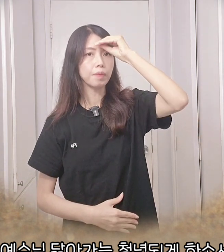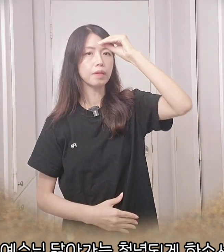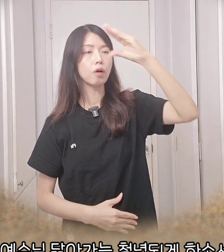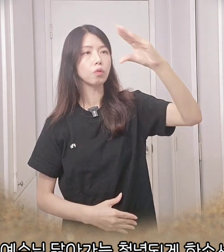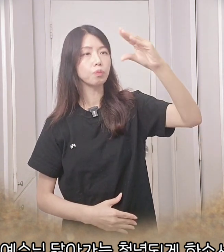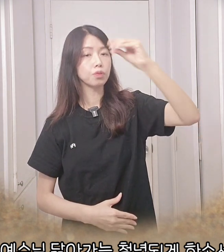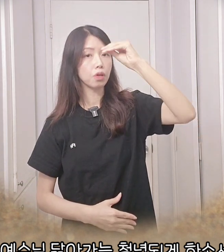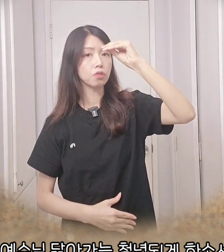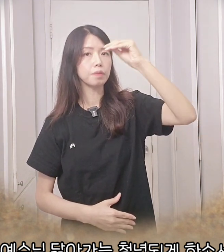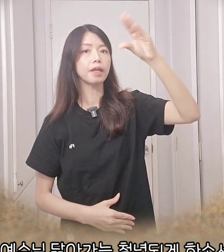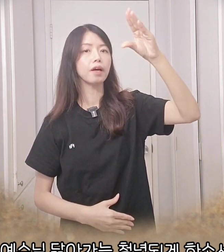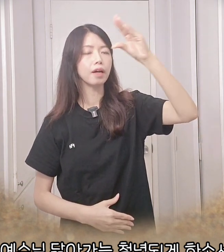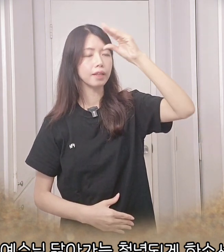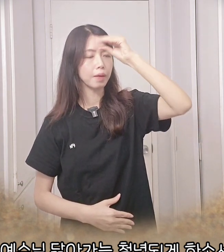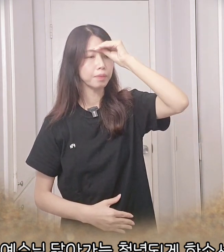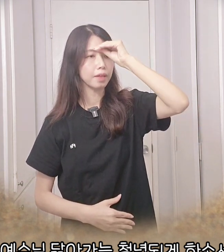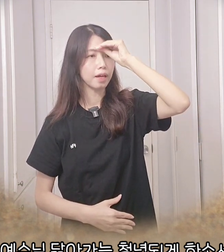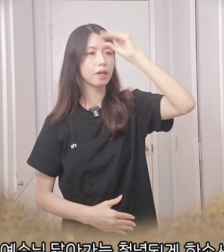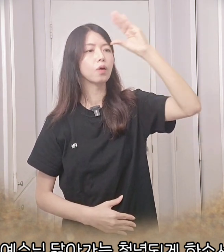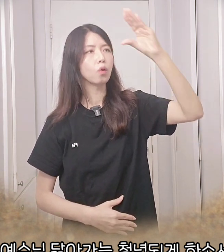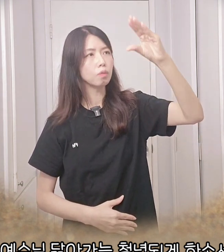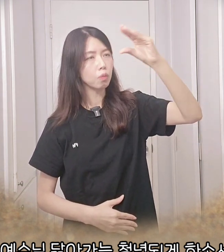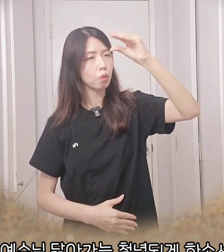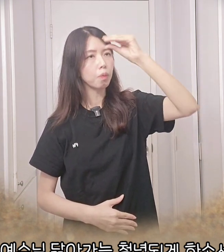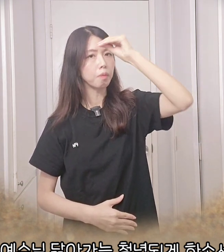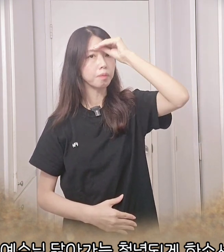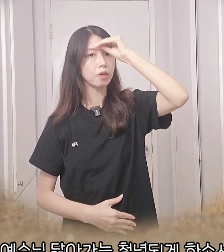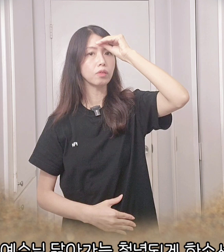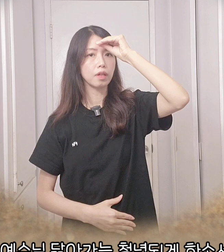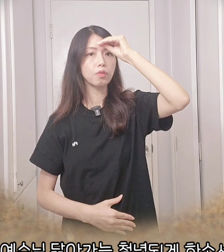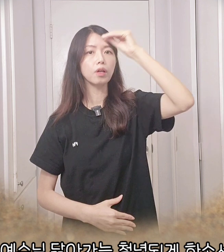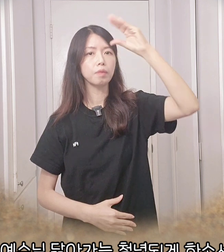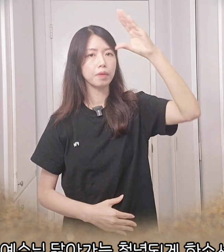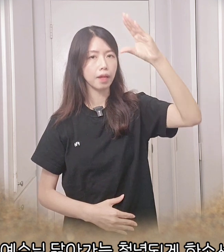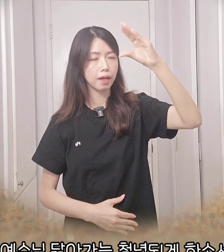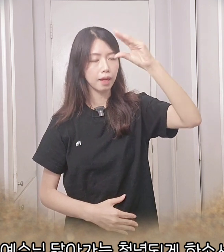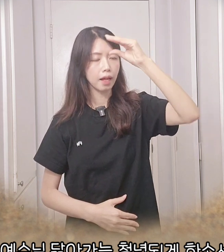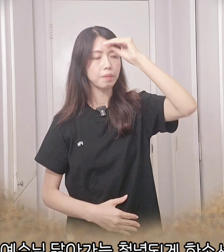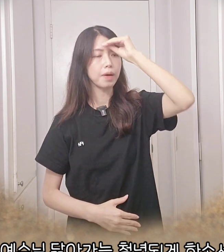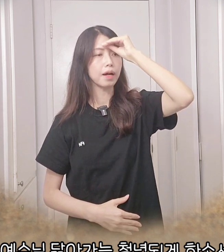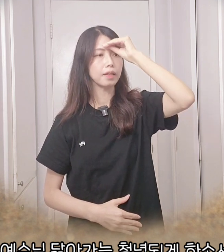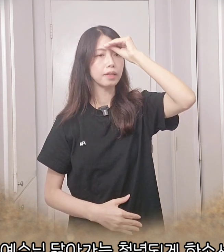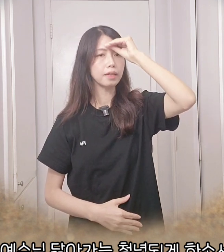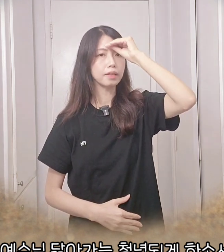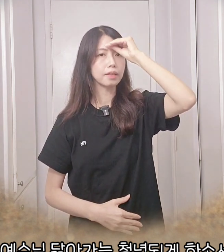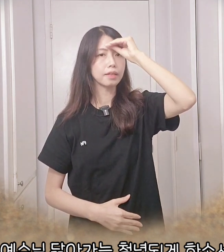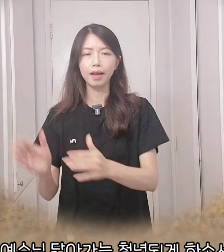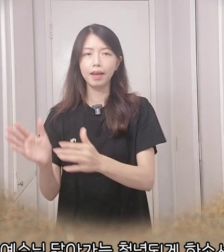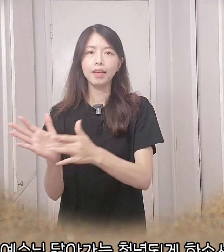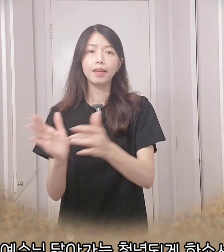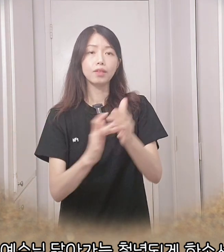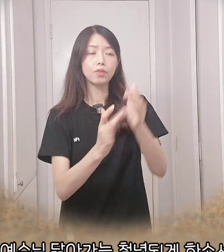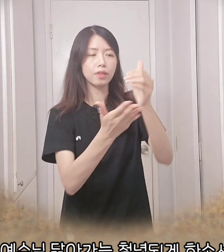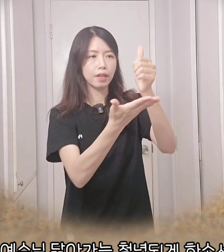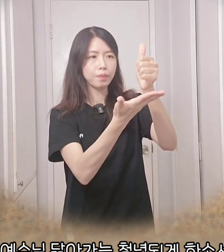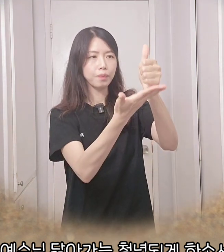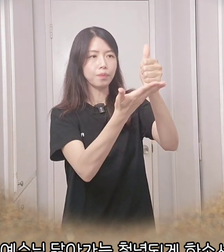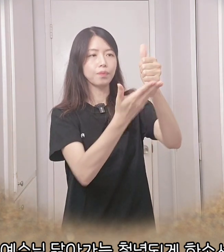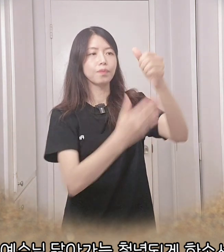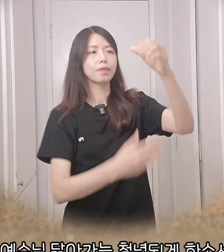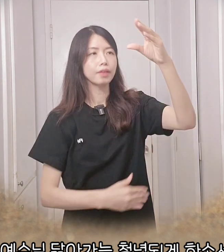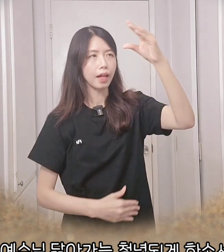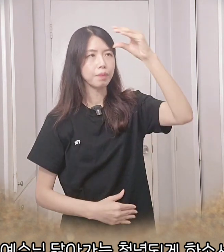이마로 가면서 손을 붙여주시면 돼요. 닮다 혹은 모범 이런 뜻의 수어가 됩니다. 닮아가는,